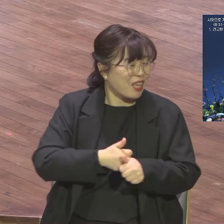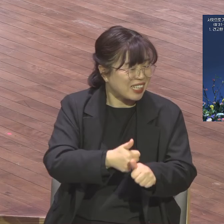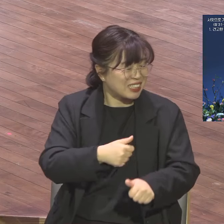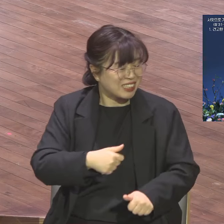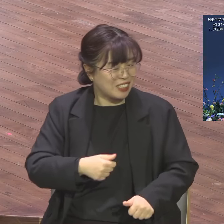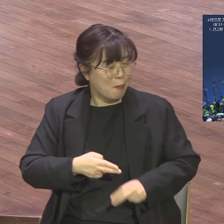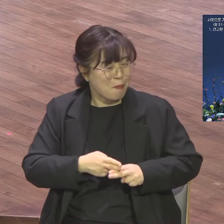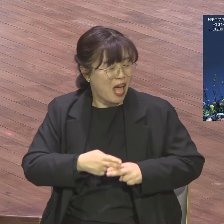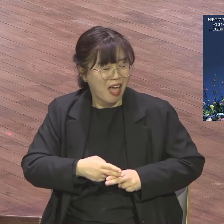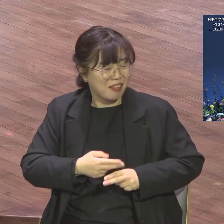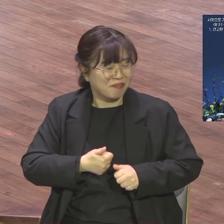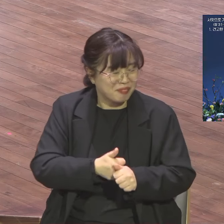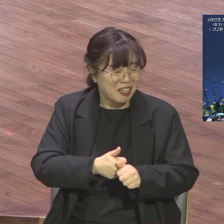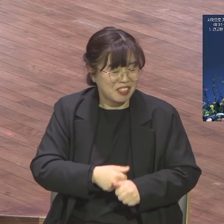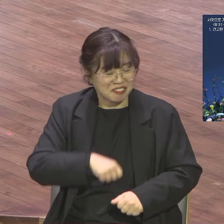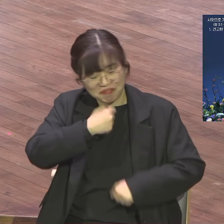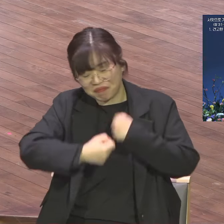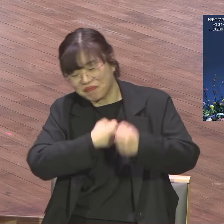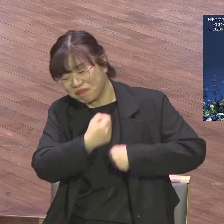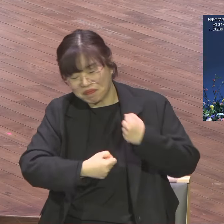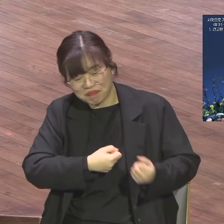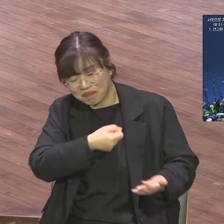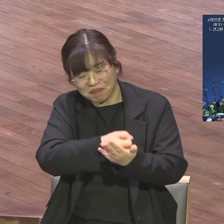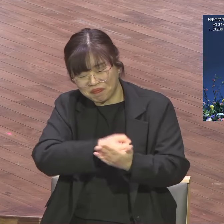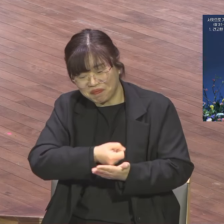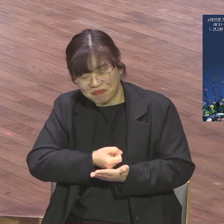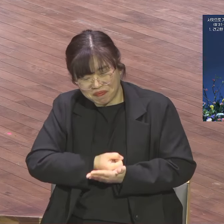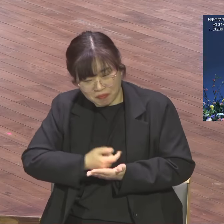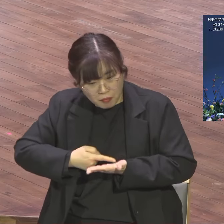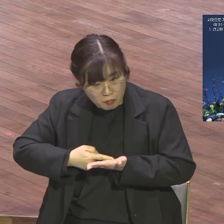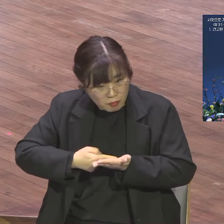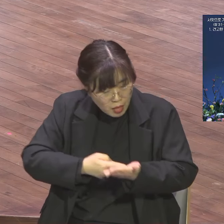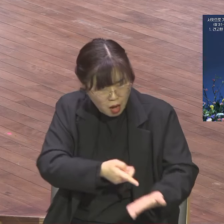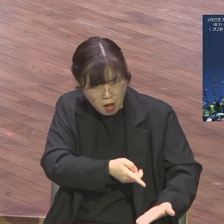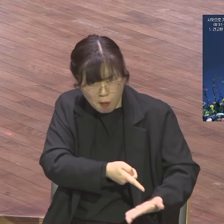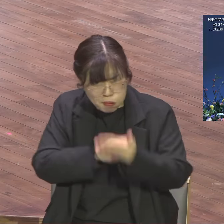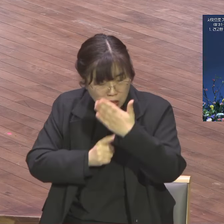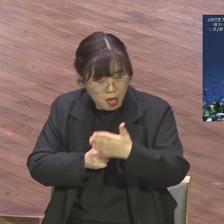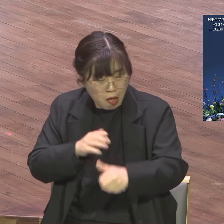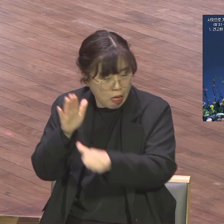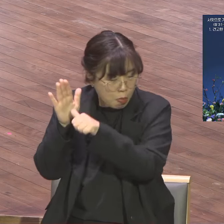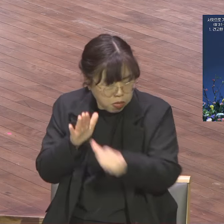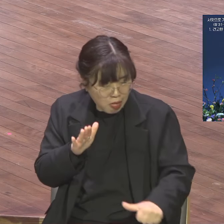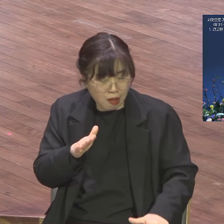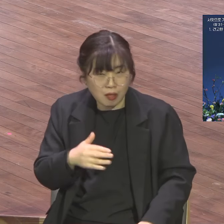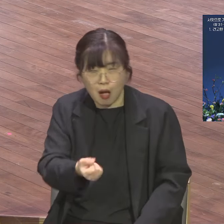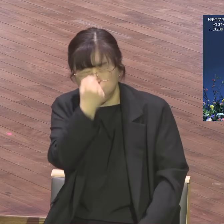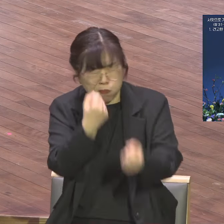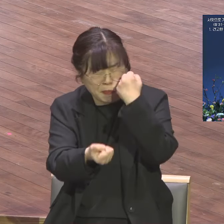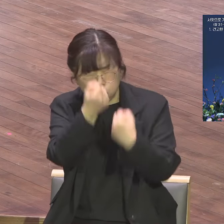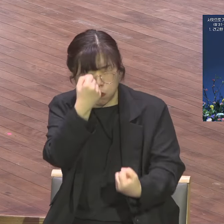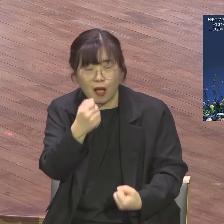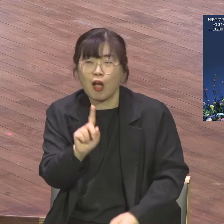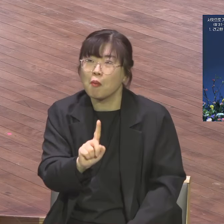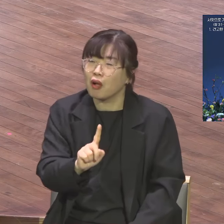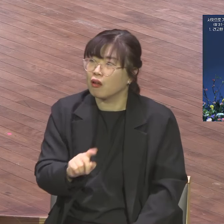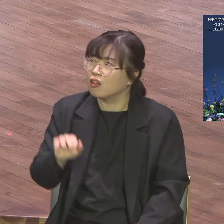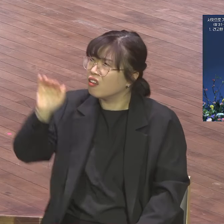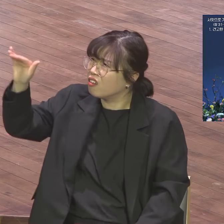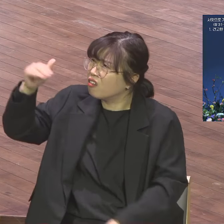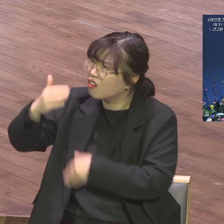그래놓고 잘못되면 하나님 원망합니다. 하나님 내가 기도하고 내가 이렇게 했는데 하나님 이럴 수가